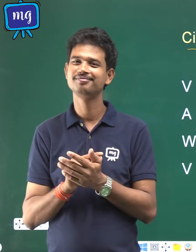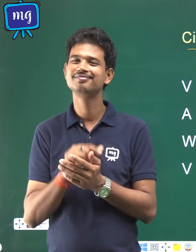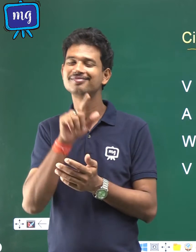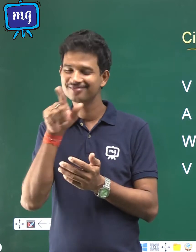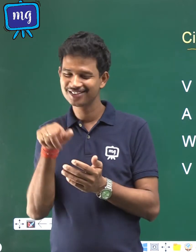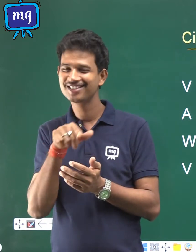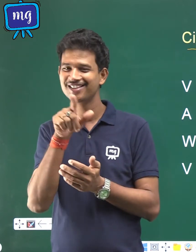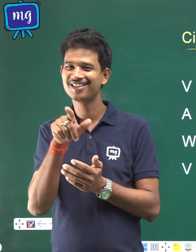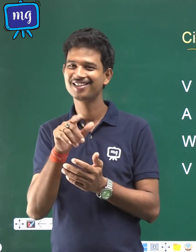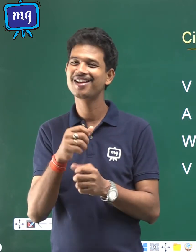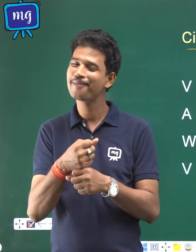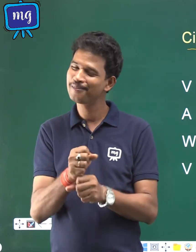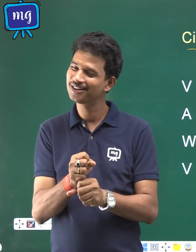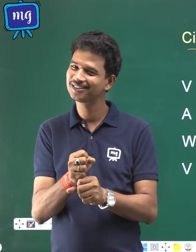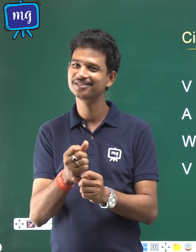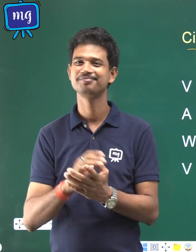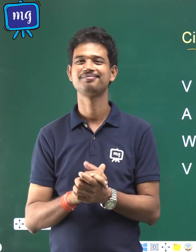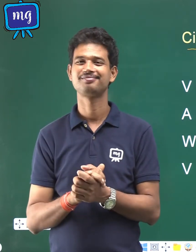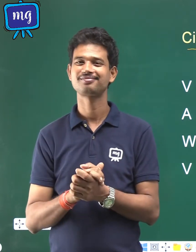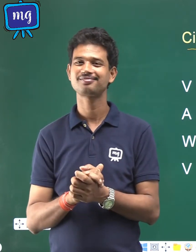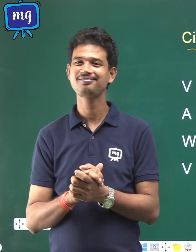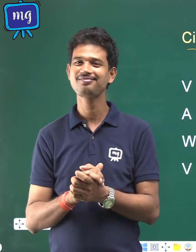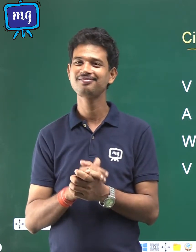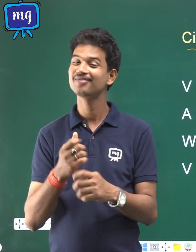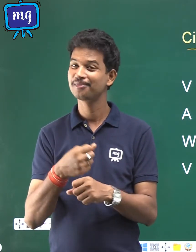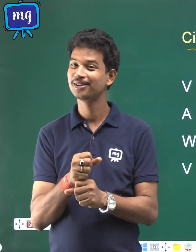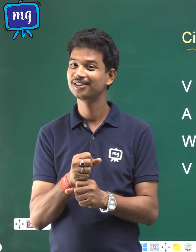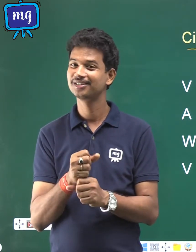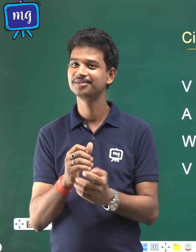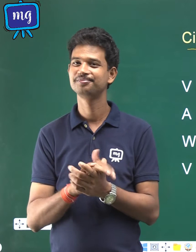सर्कल बनाना है तो बनाते हैं.